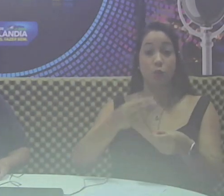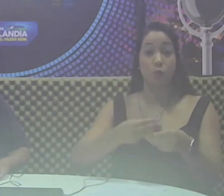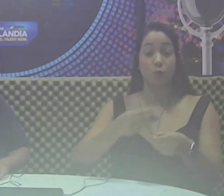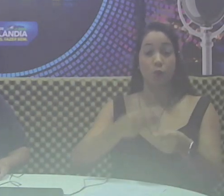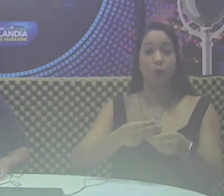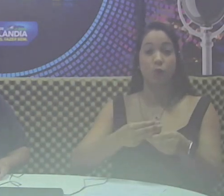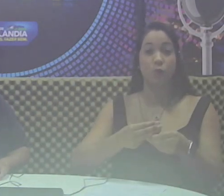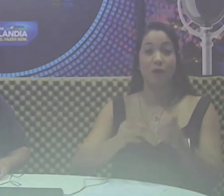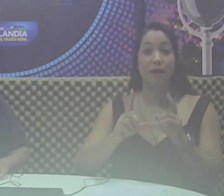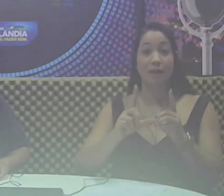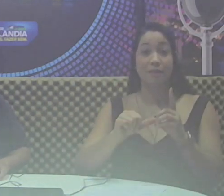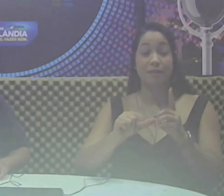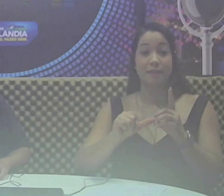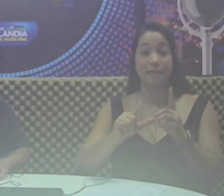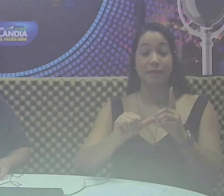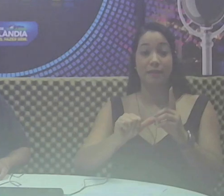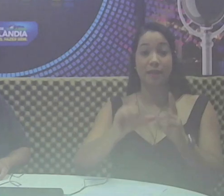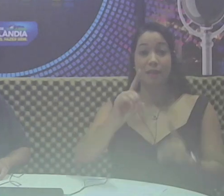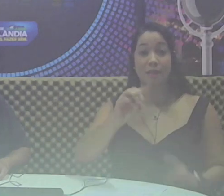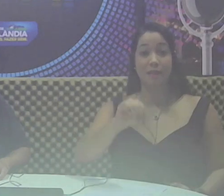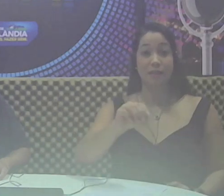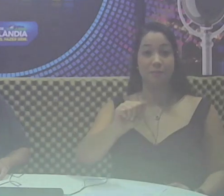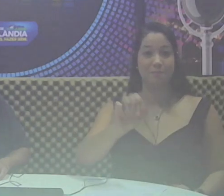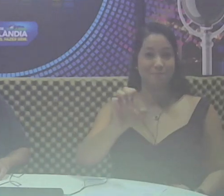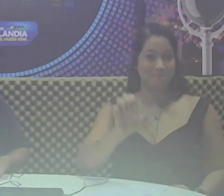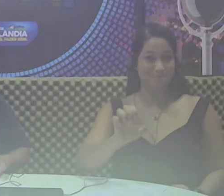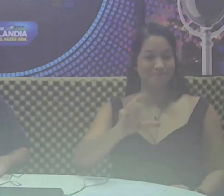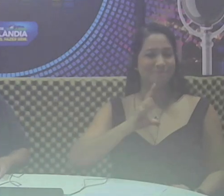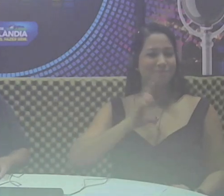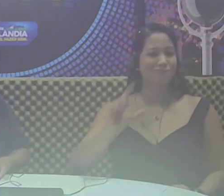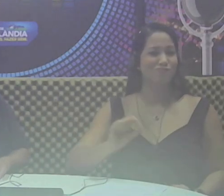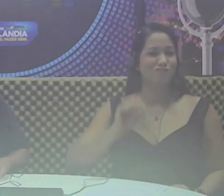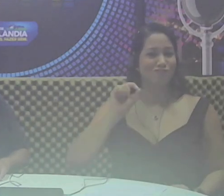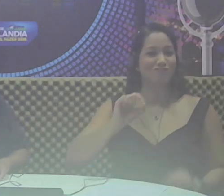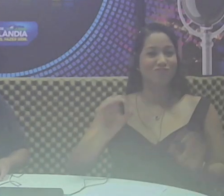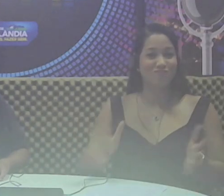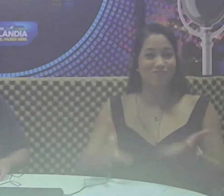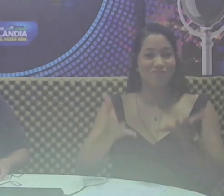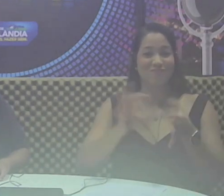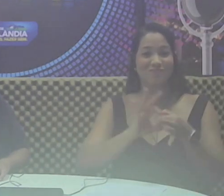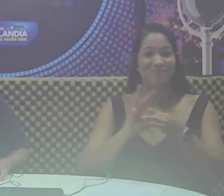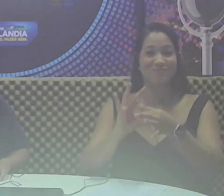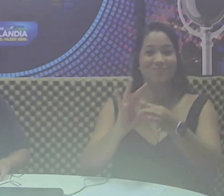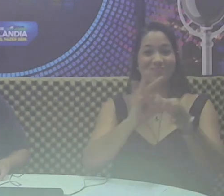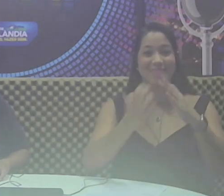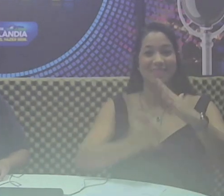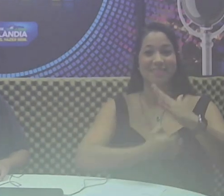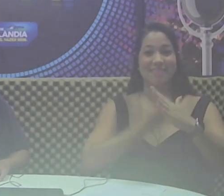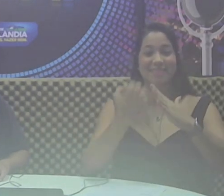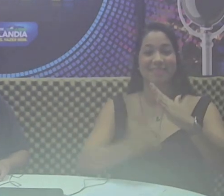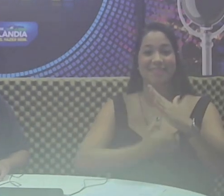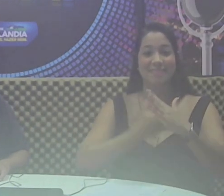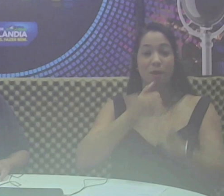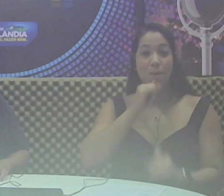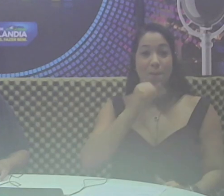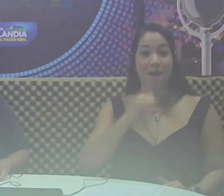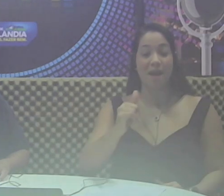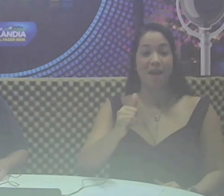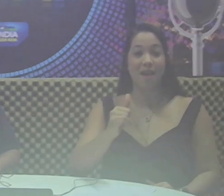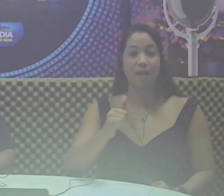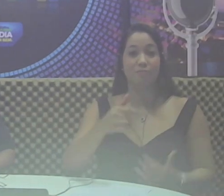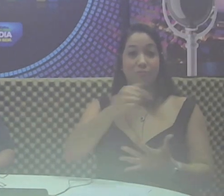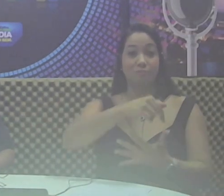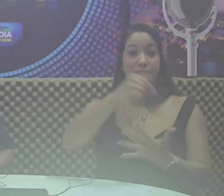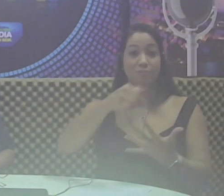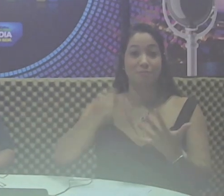do Departamento Municipal de Água e Esgoto, o DEMAI, promoveu, em parceria com empresas do ramo de energia, uma série